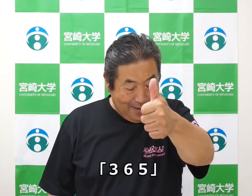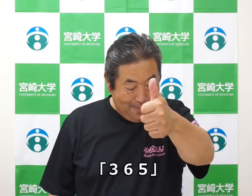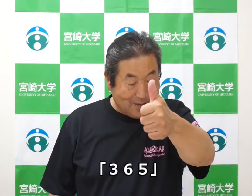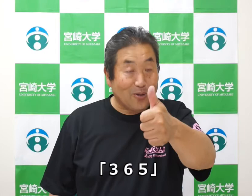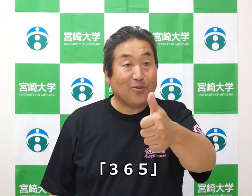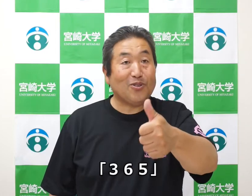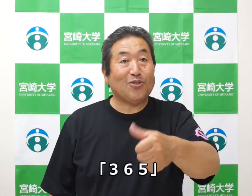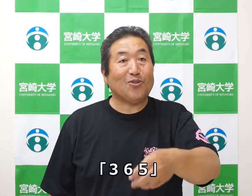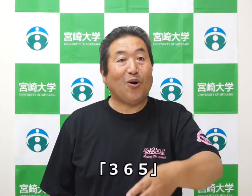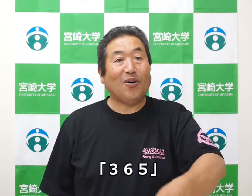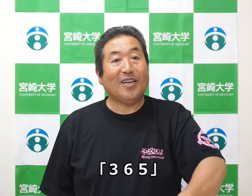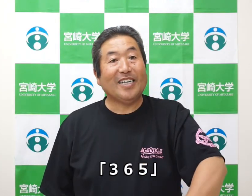365、